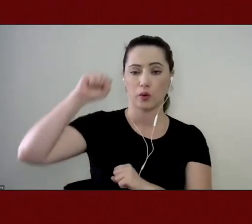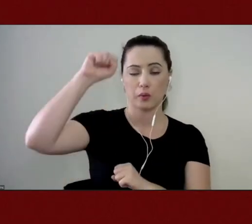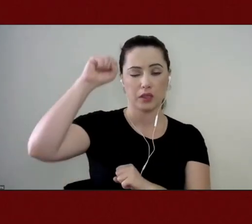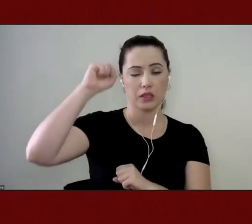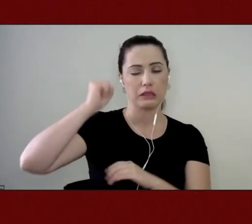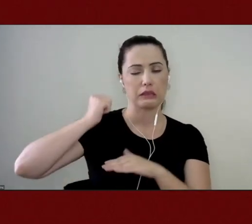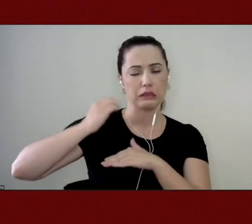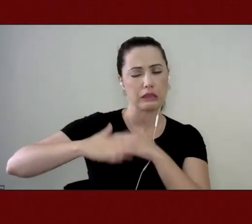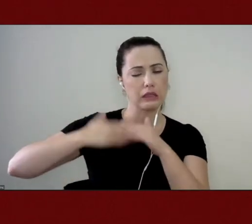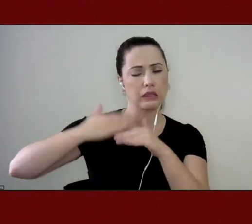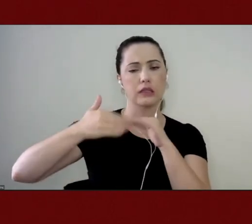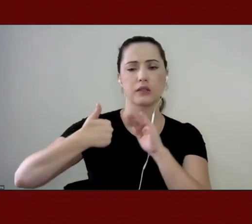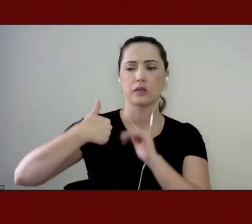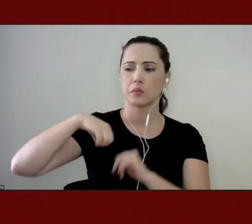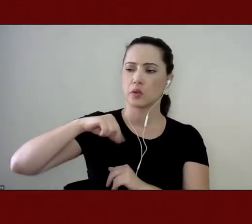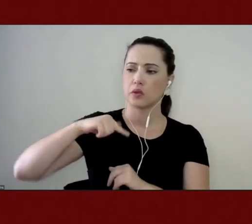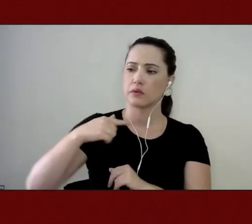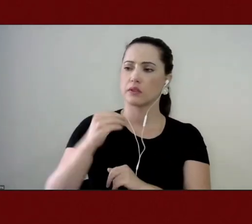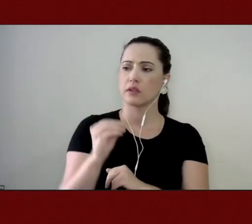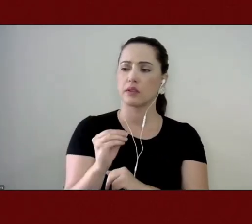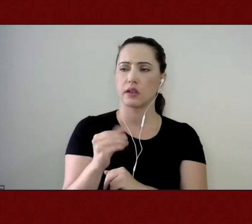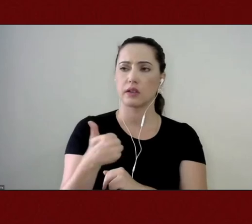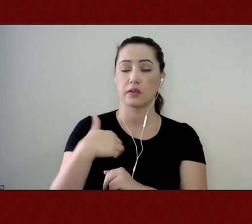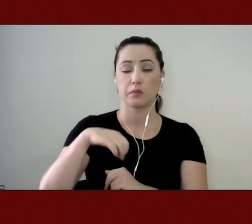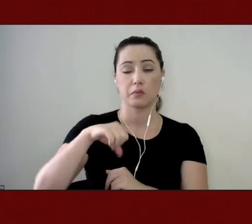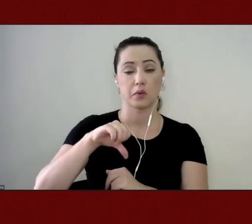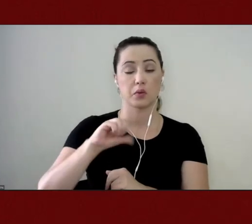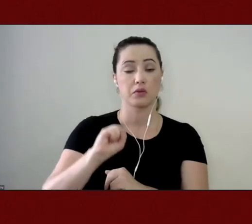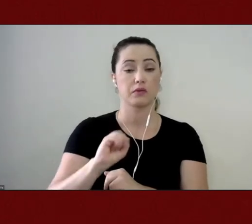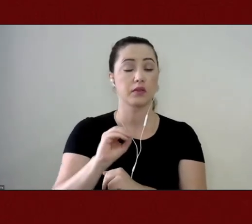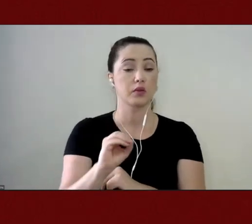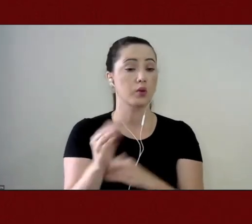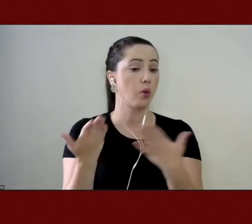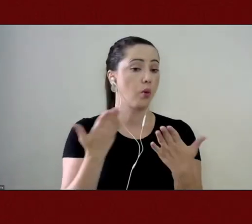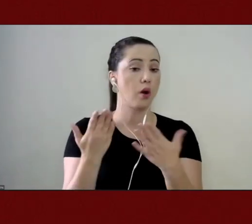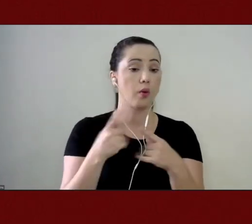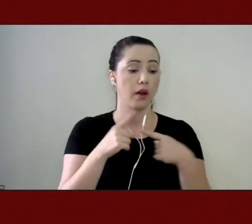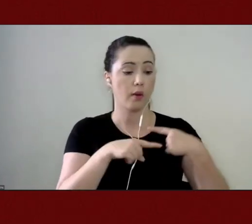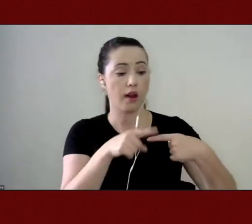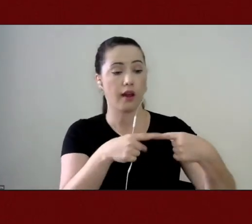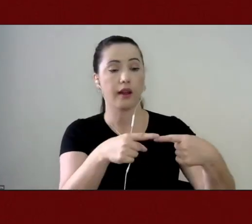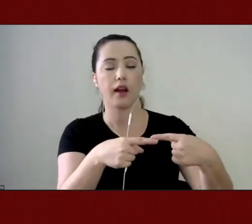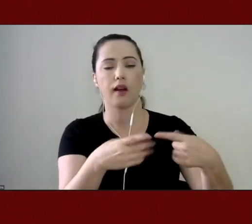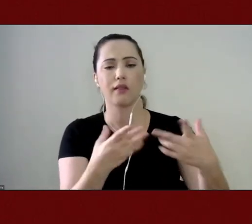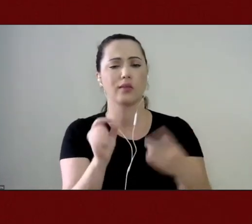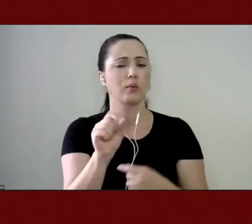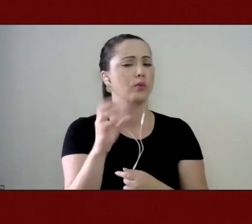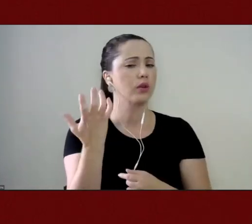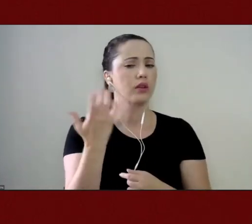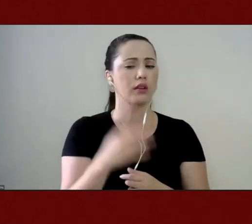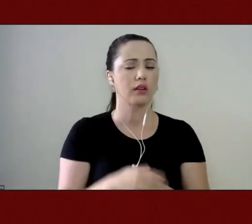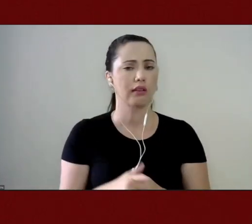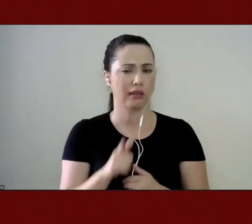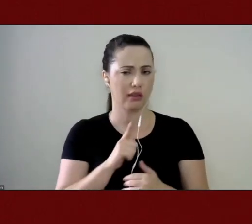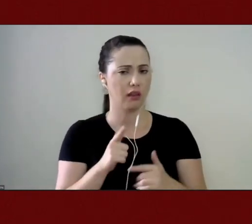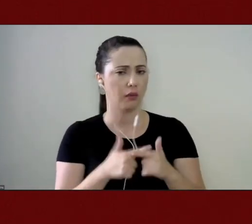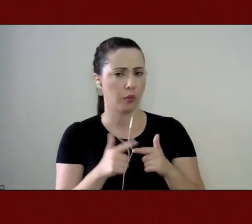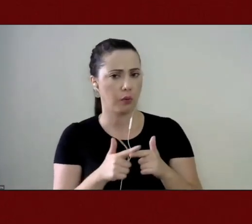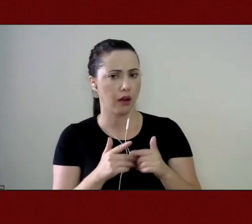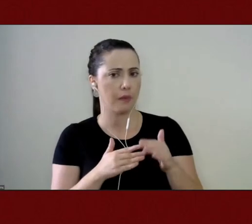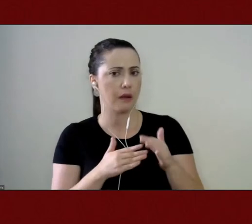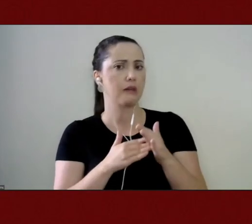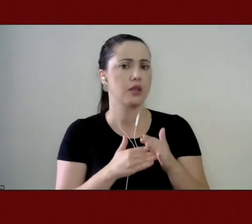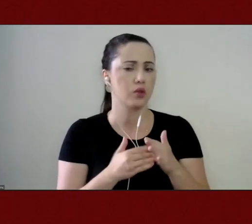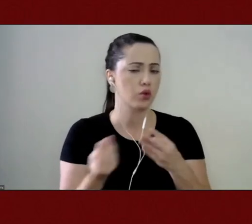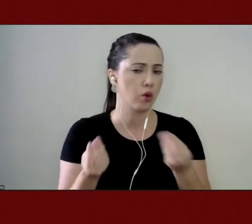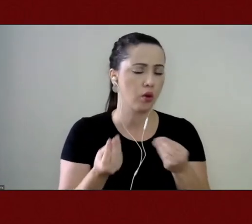70 e 80, qual o legado deixado por essa produção, né? Quais os limites encontrados, por exemplo, quando um autor comunista